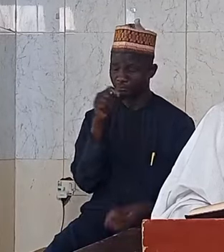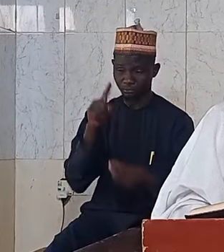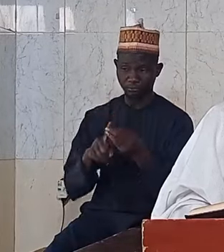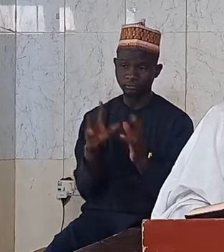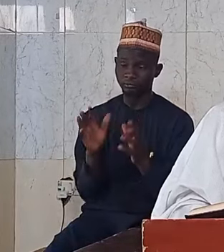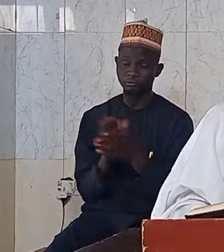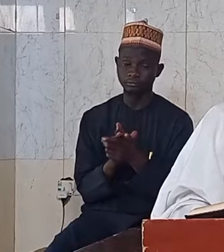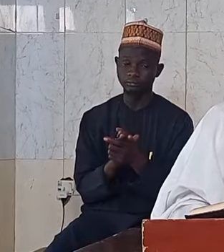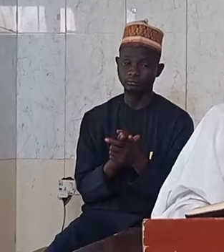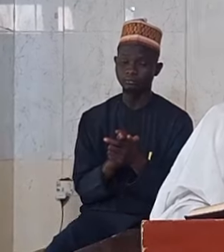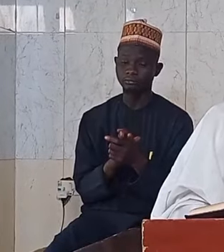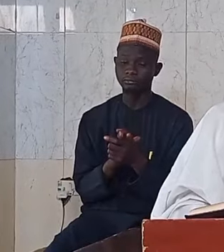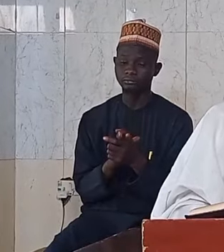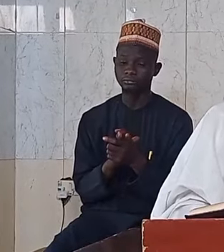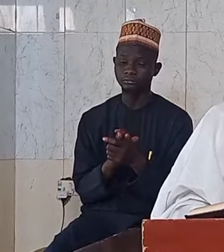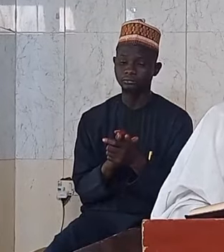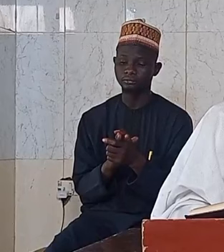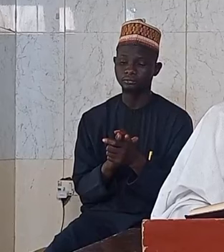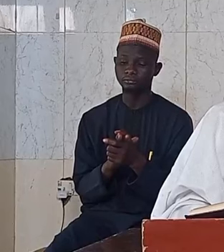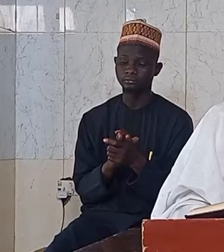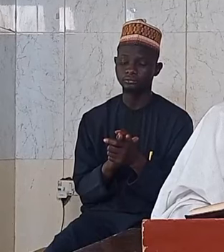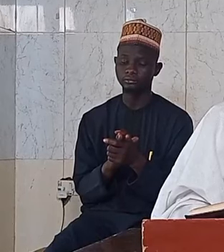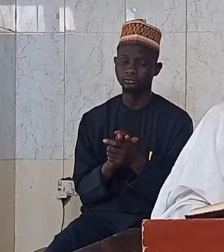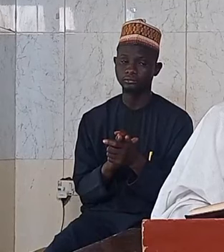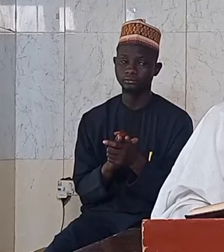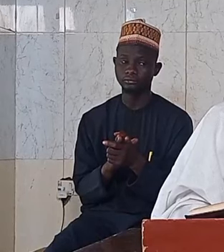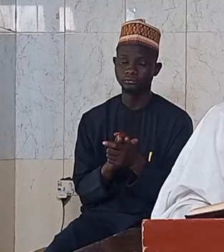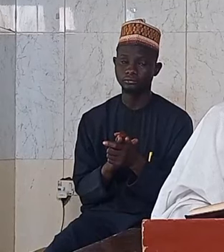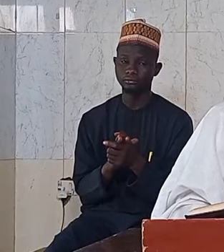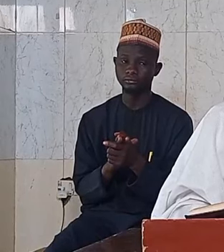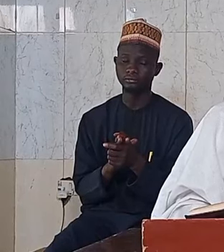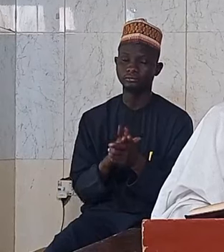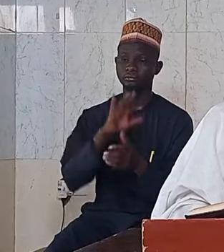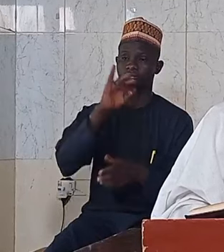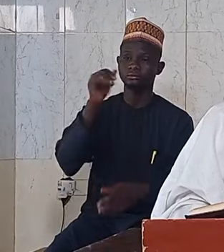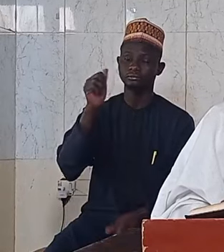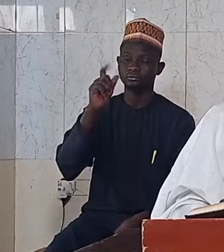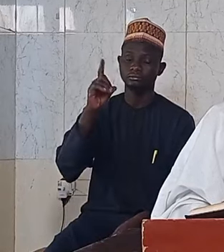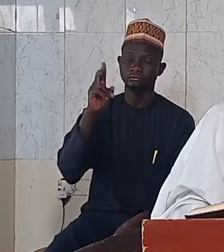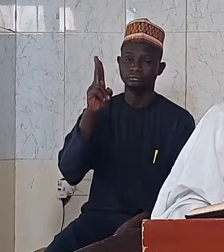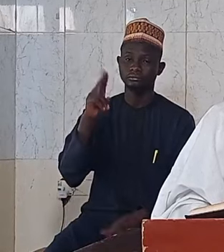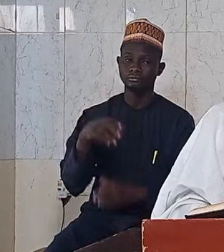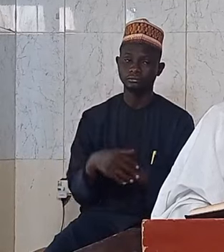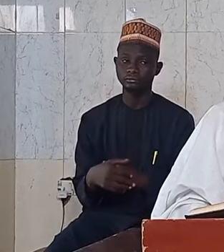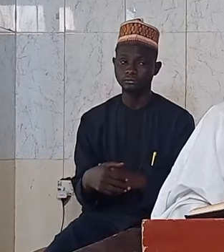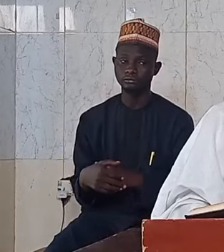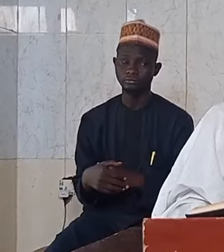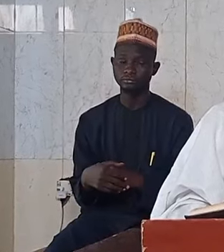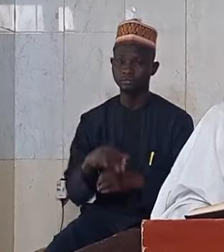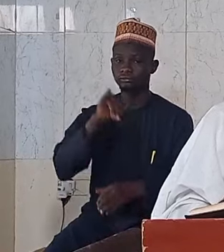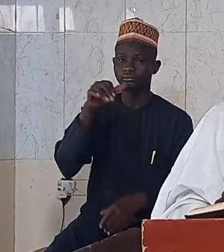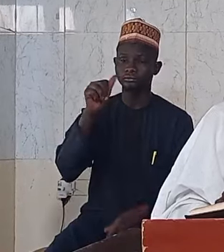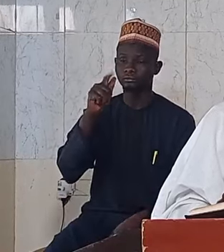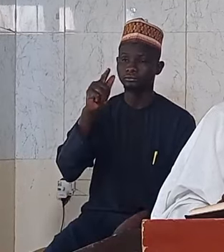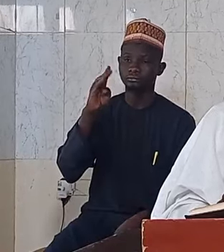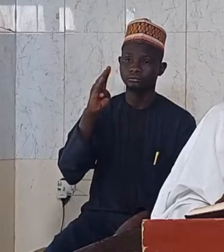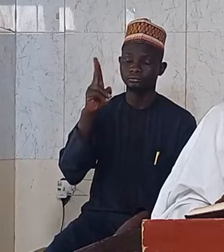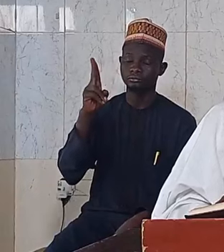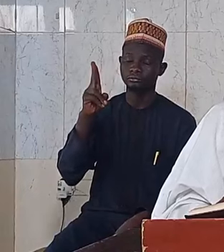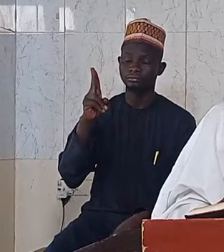shine jalad ba al jald ba al jald bulala al jalad da fatah al